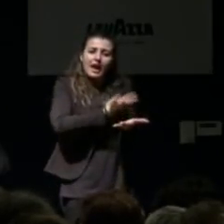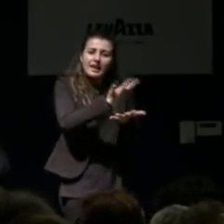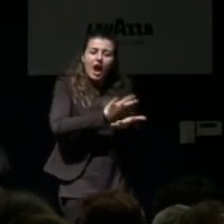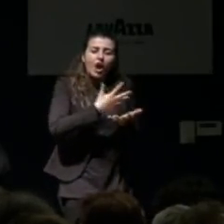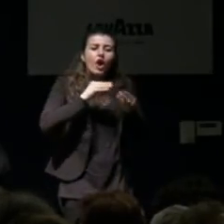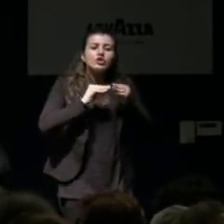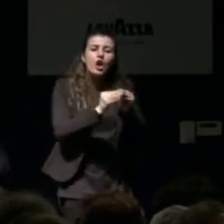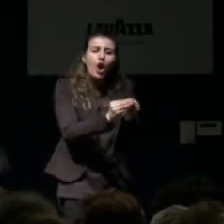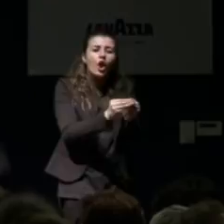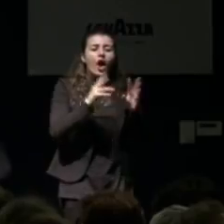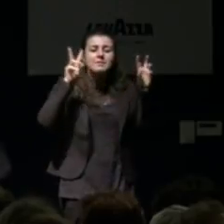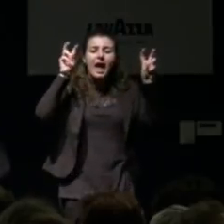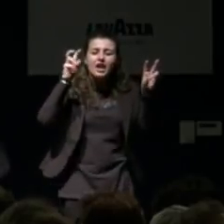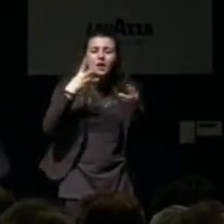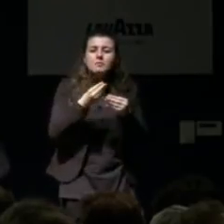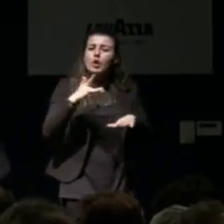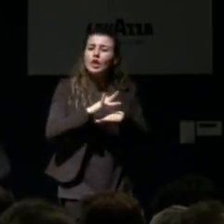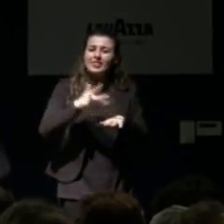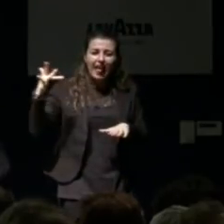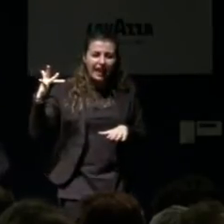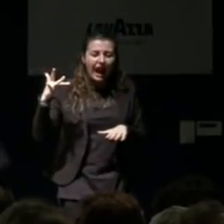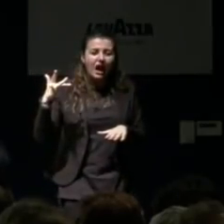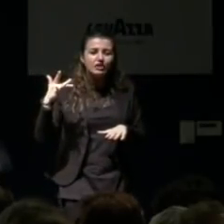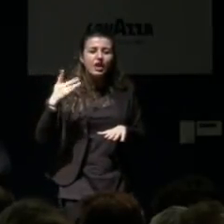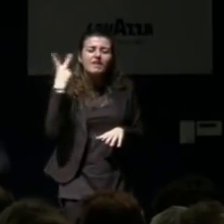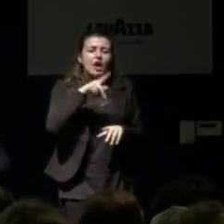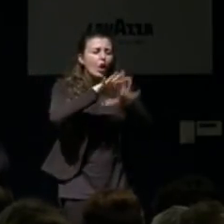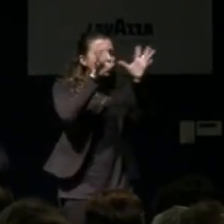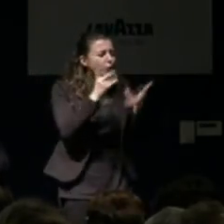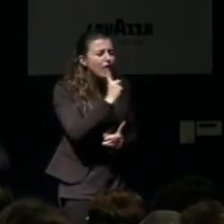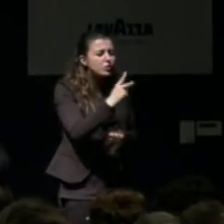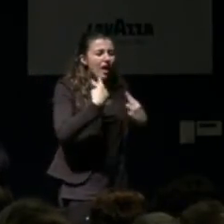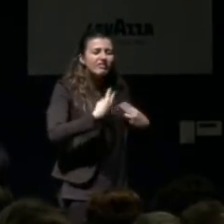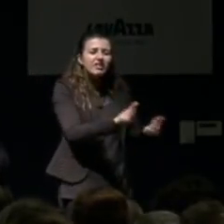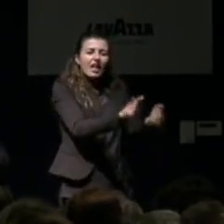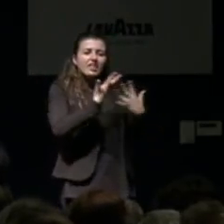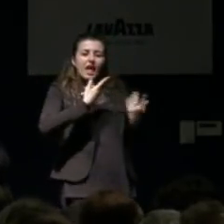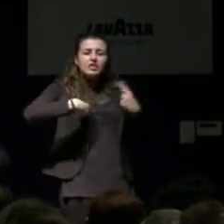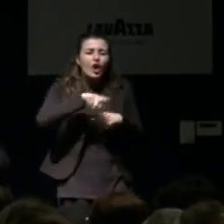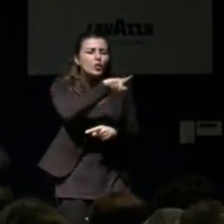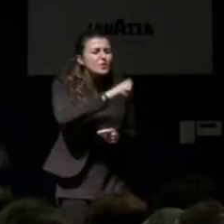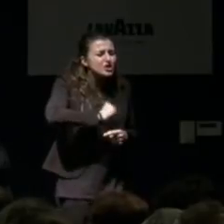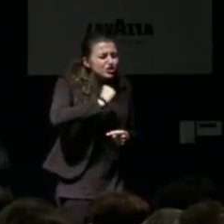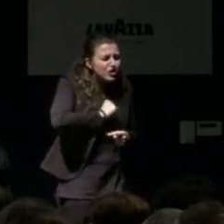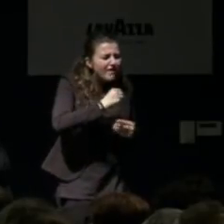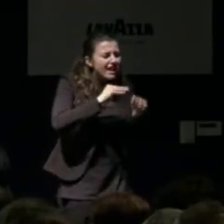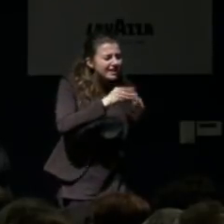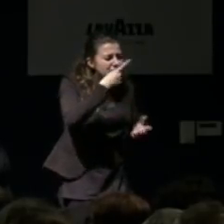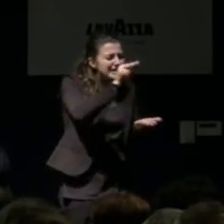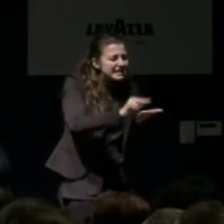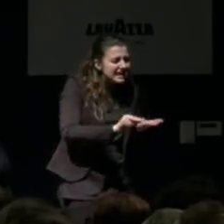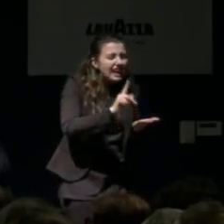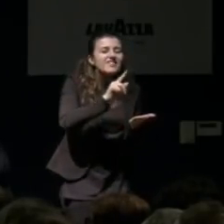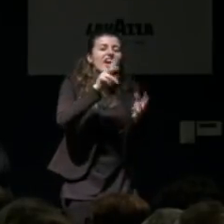nel trattare tematiche delicate erano tutto il tuo vissuto erano le sofferenze che hai provato per scrivere oltre la